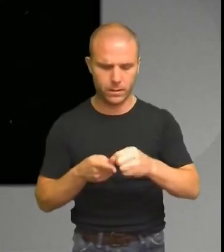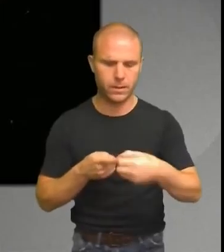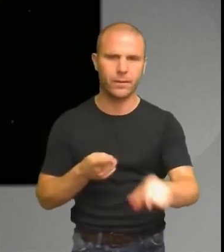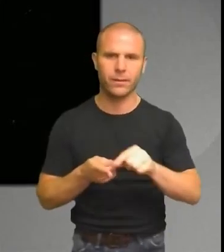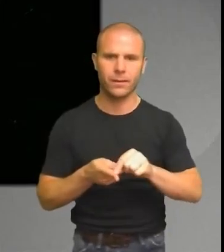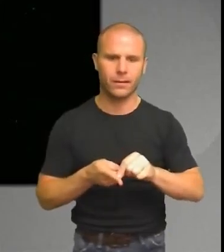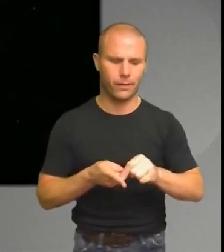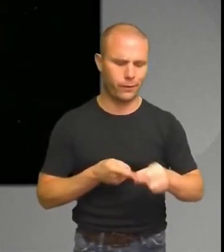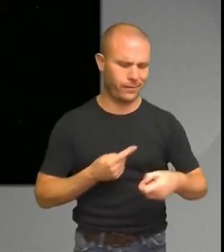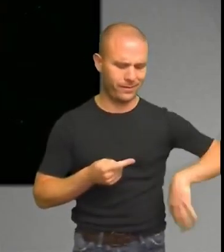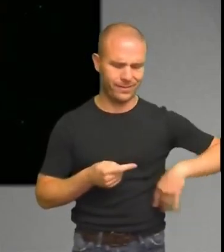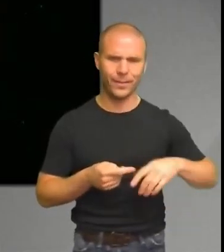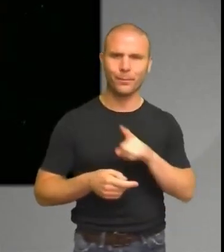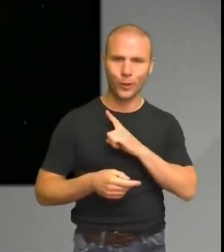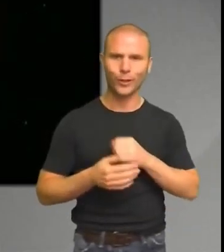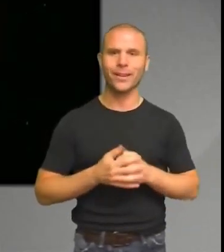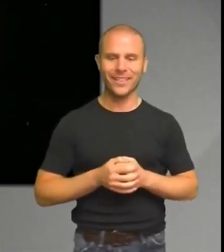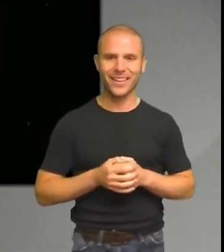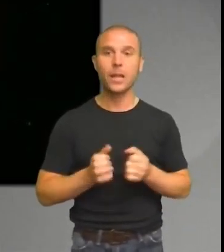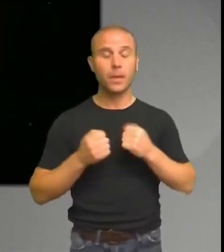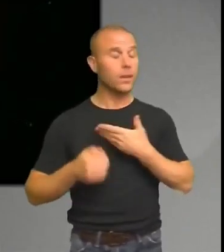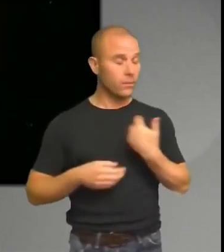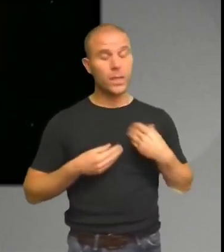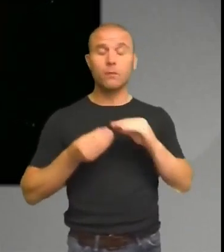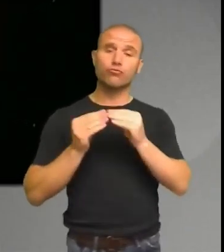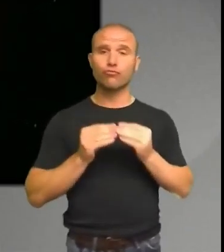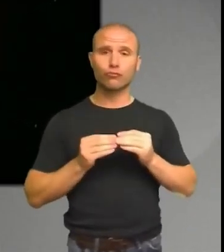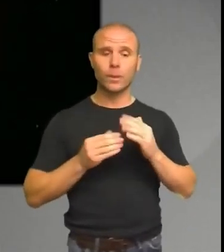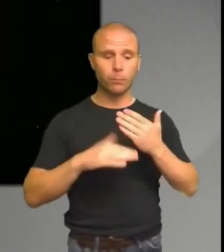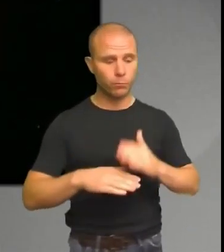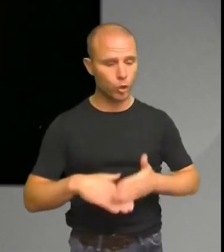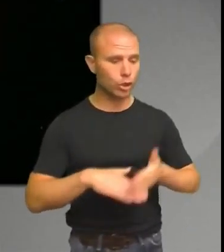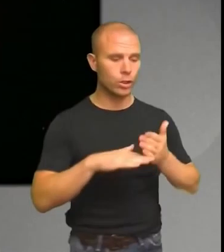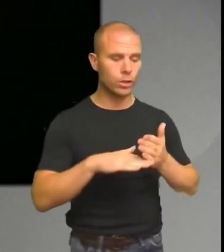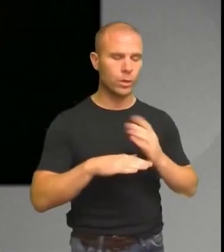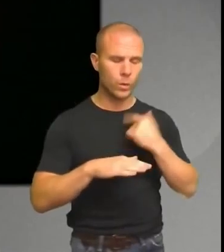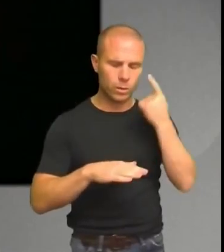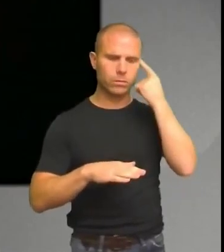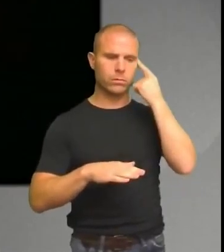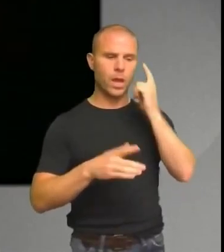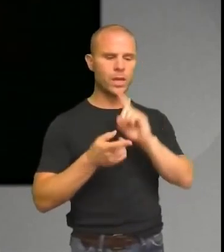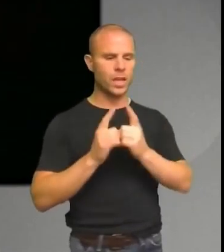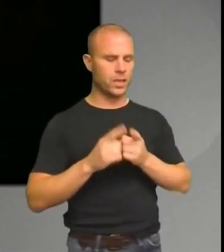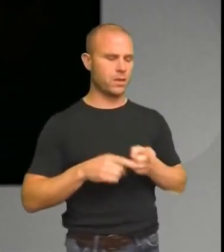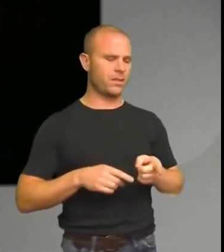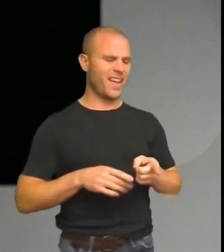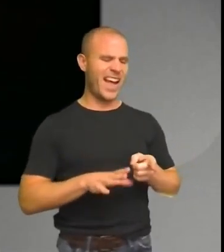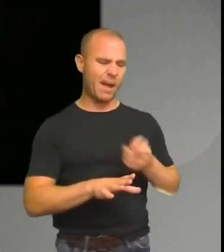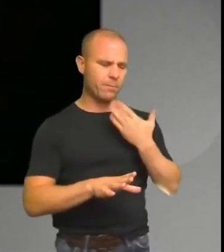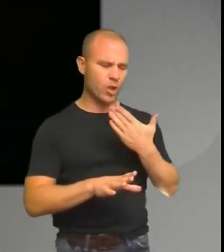Och, ja, men det vändes väl på att bygga varann dator. Då kom vi på, varför inte göra den bättre när man håller på?